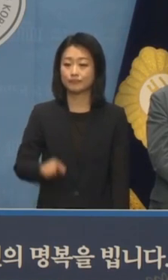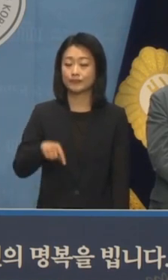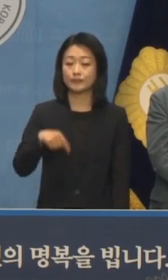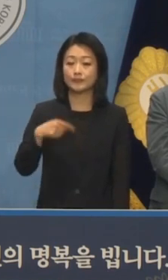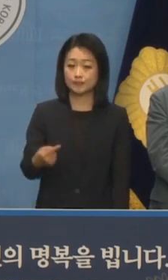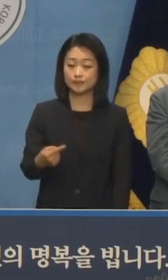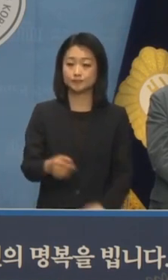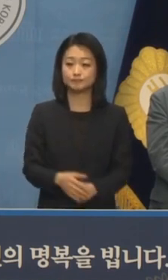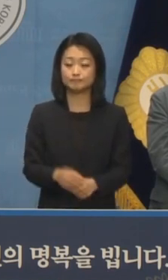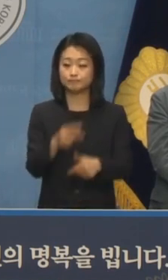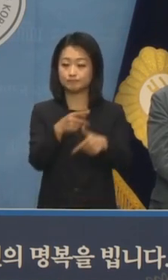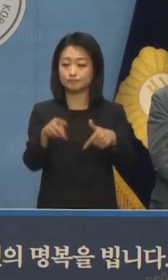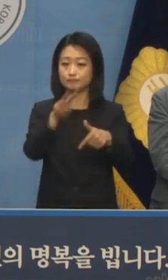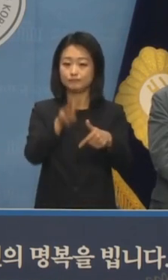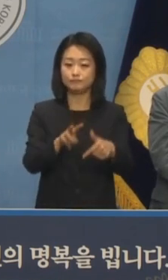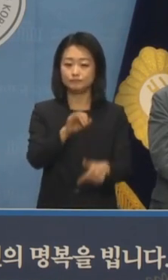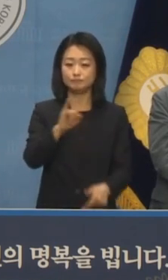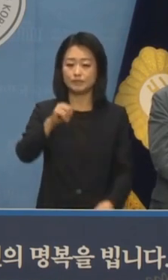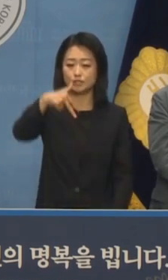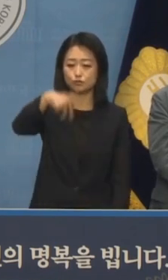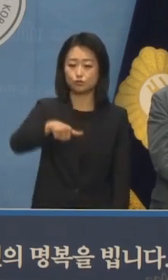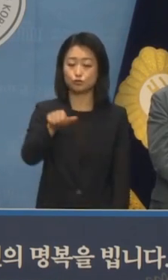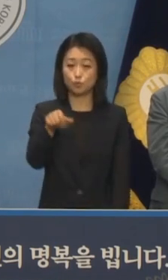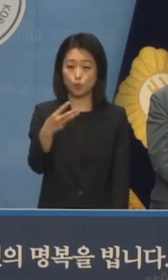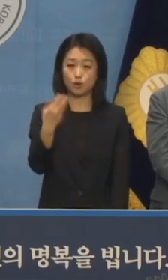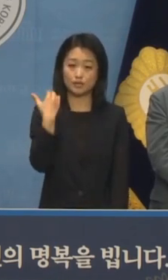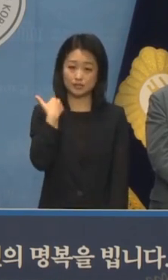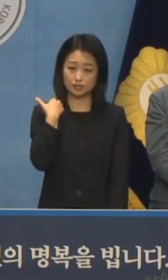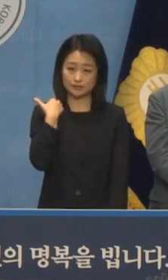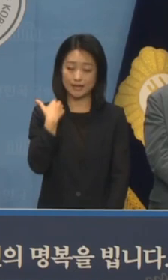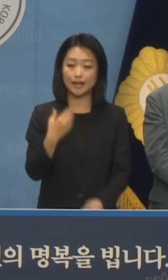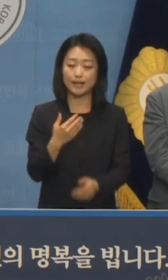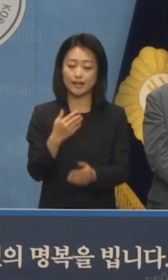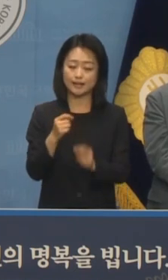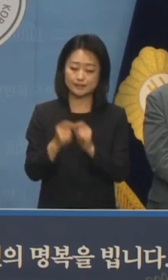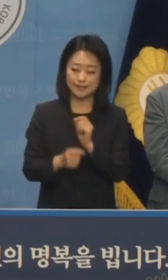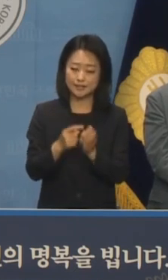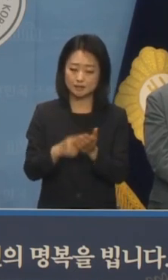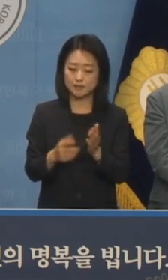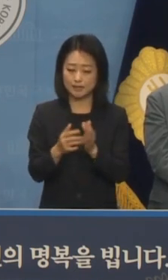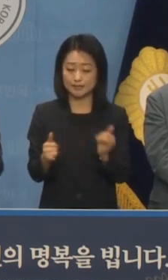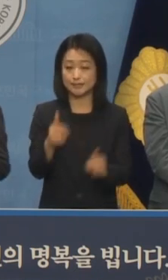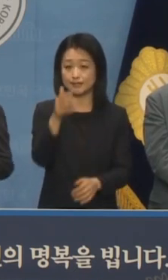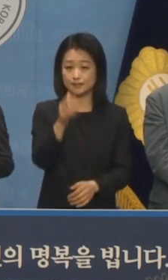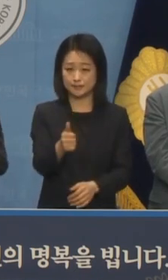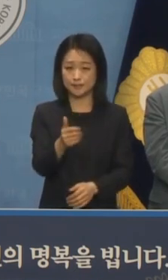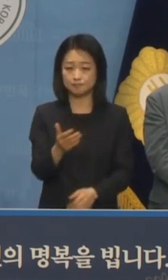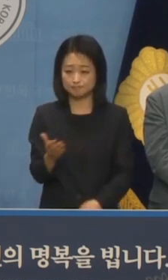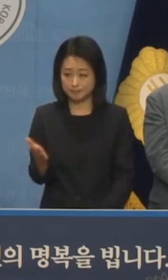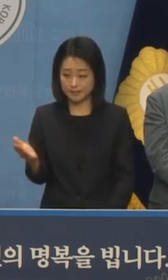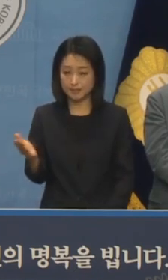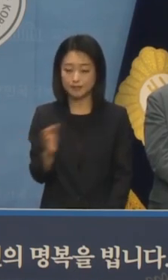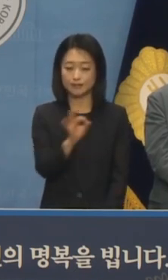다음은 인천 미추홀구 전세 사기 피해 대책위 안상미 위원장님의 말씀 있겠습니다.